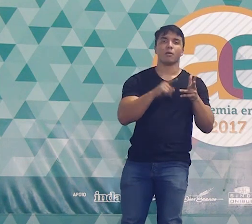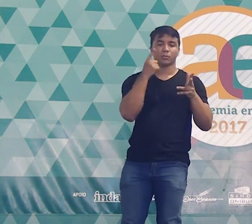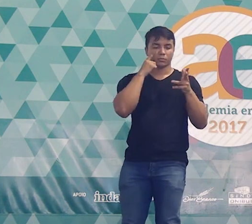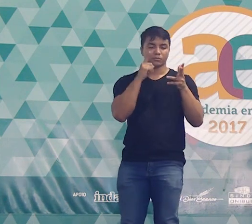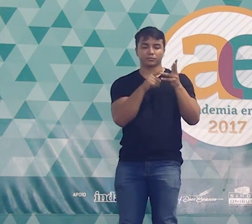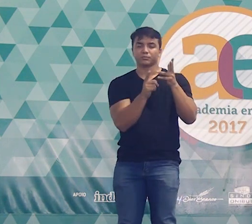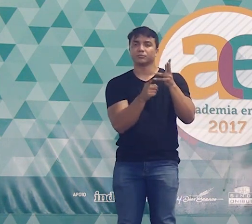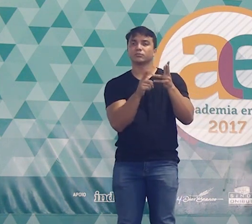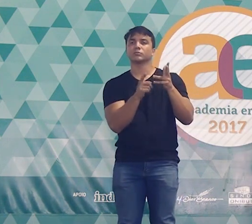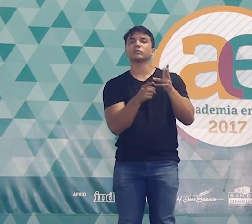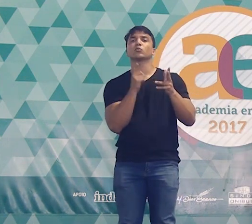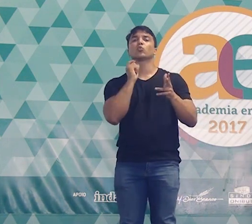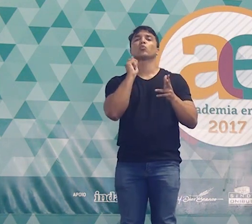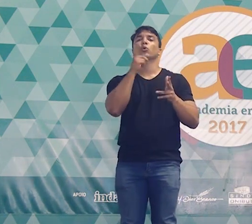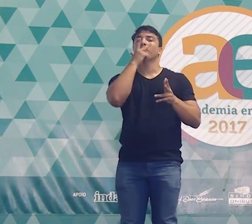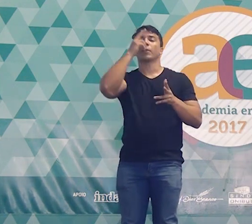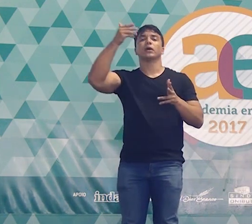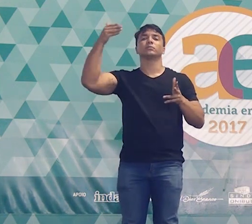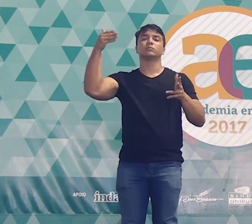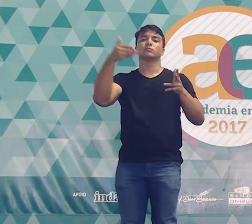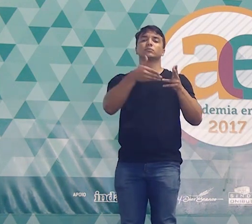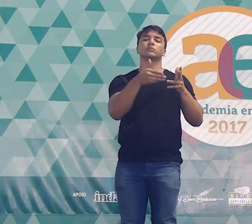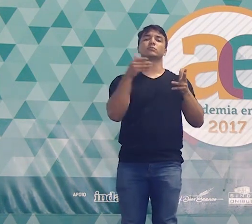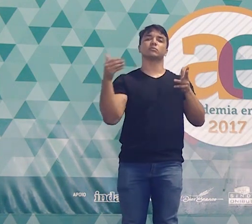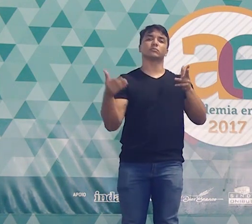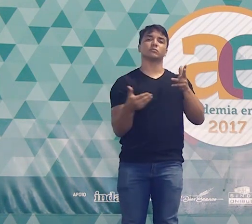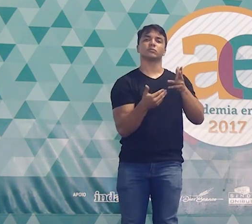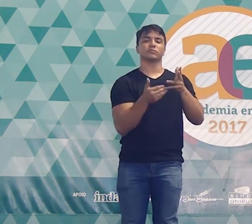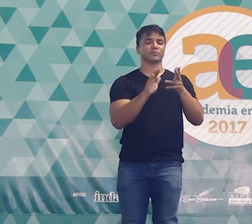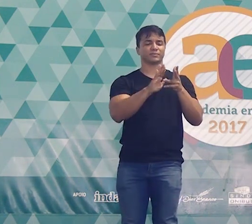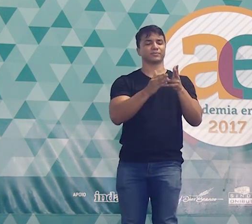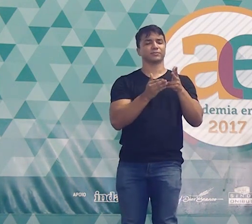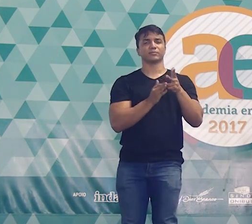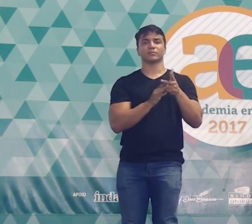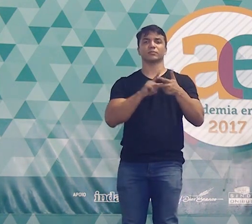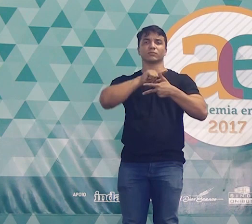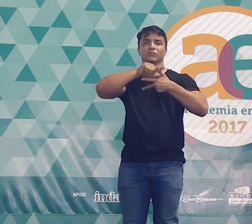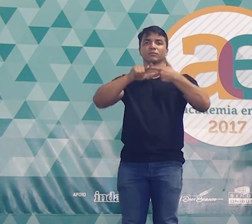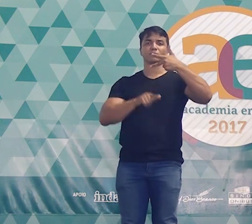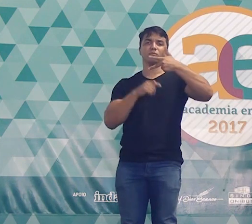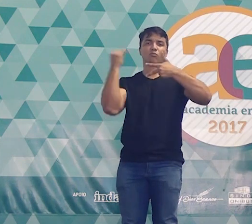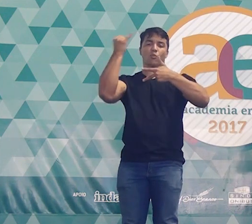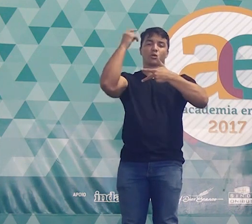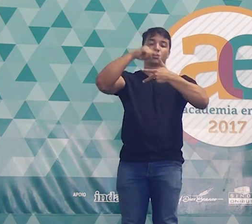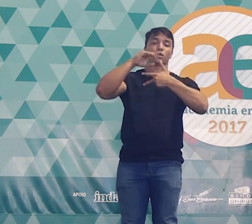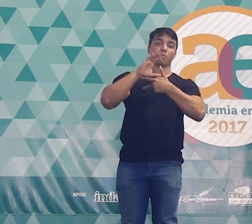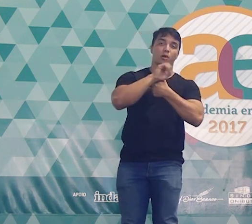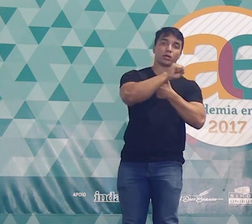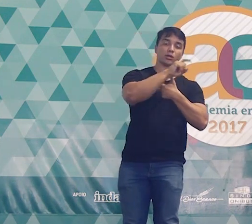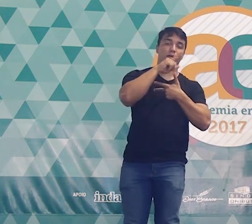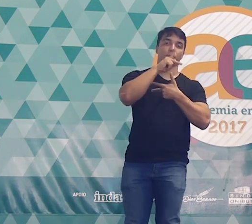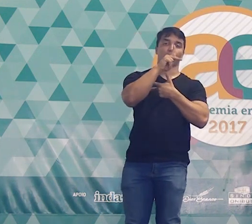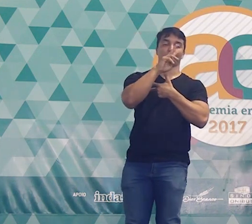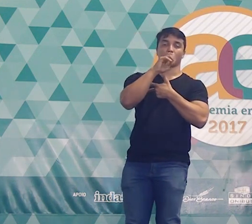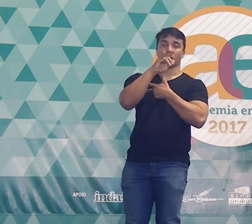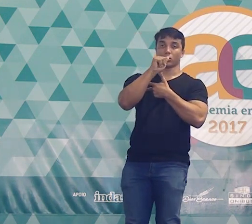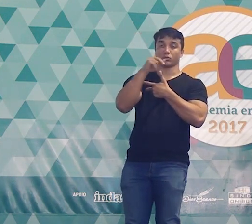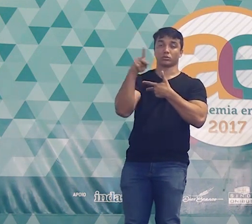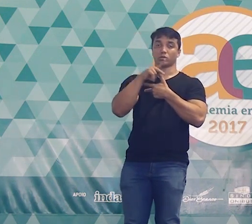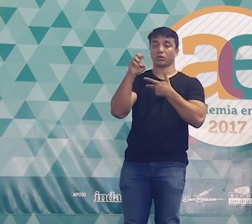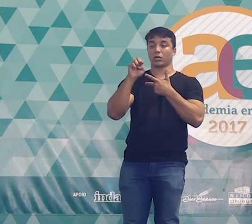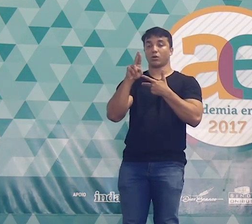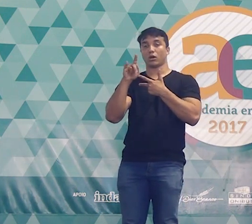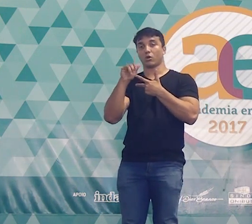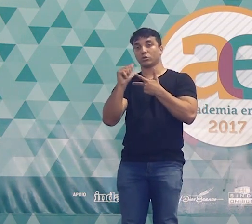ensino médio, a gente acaba trabalhando, tá, com essas 3. A célula bacteriana, a célula procariótica, uma célula